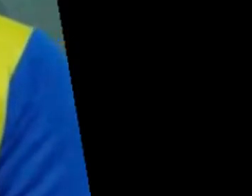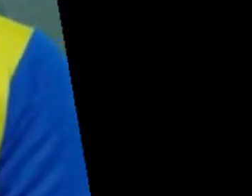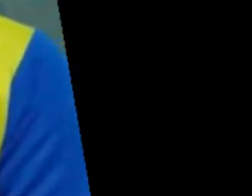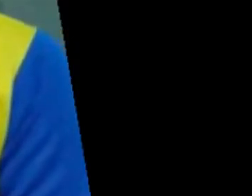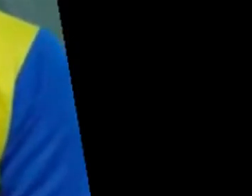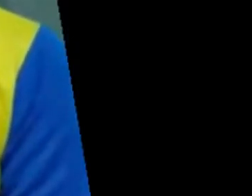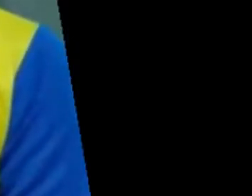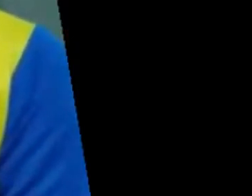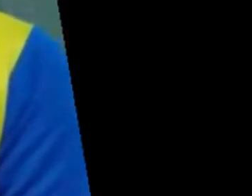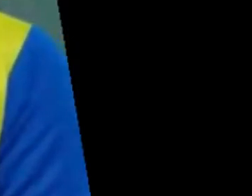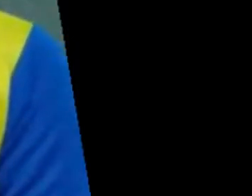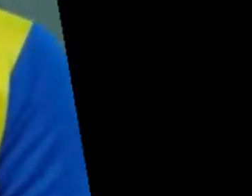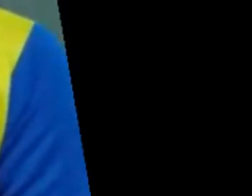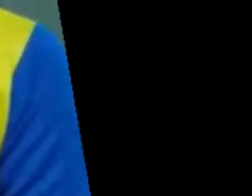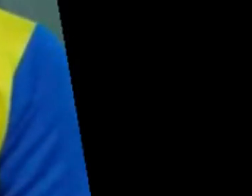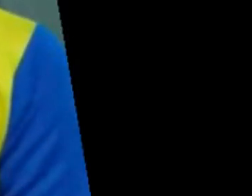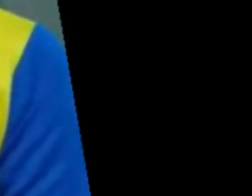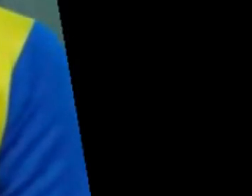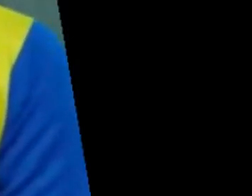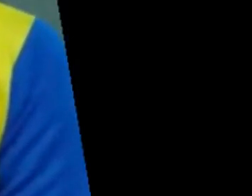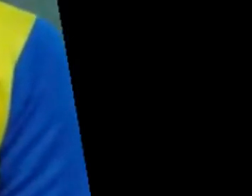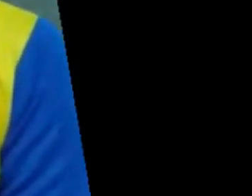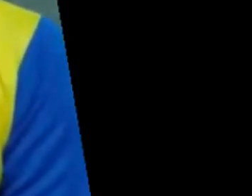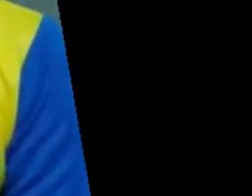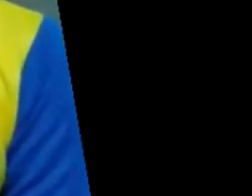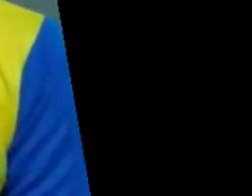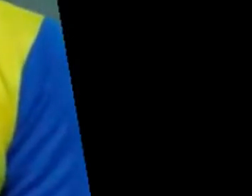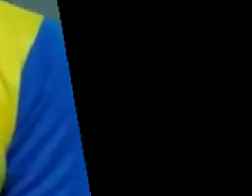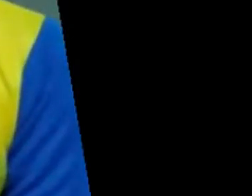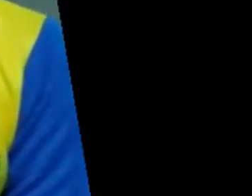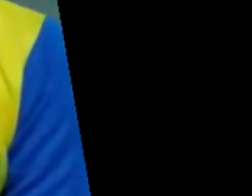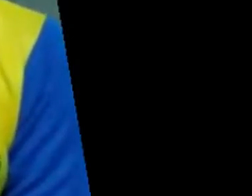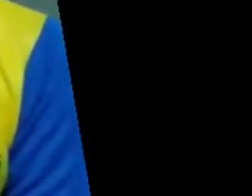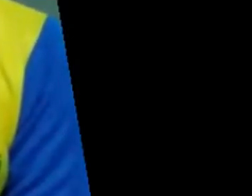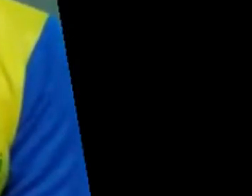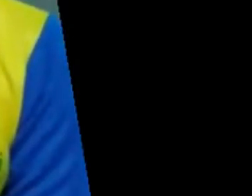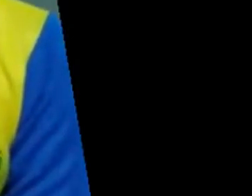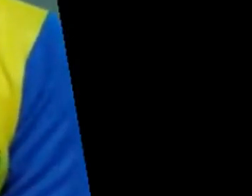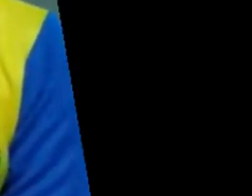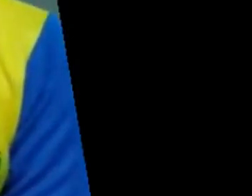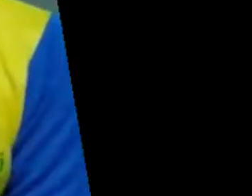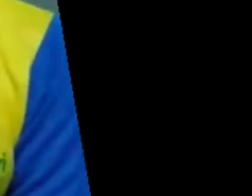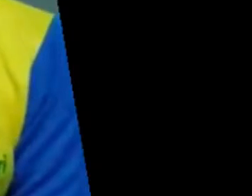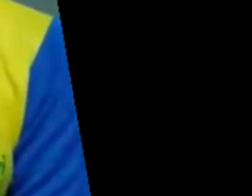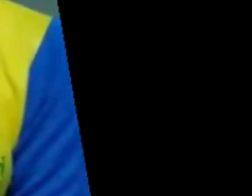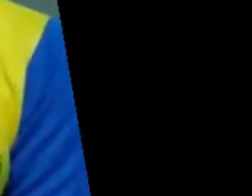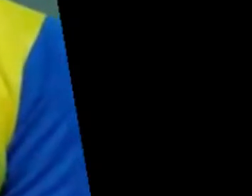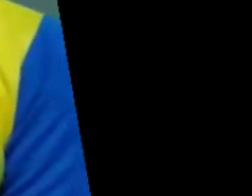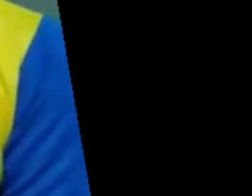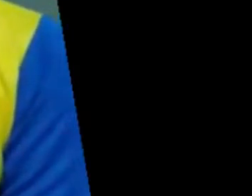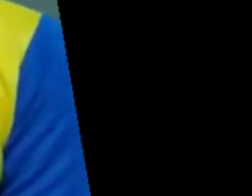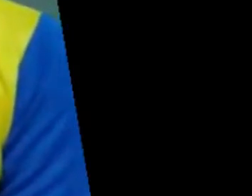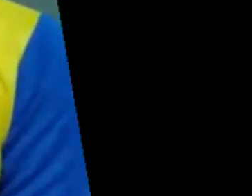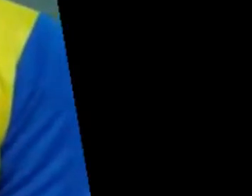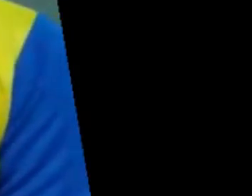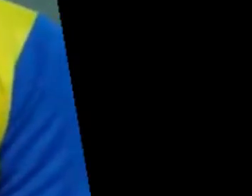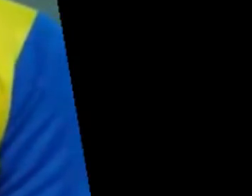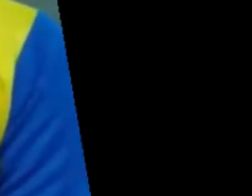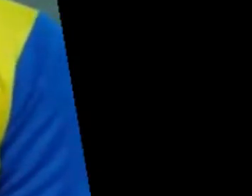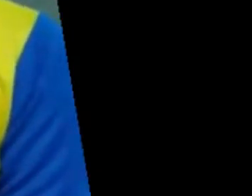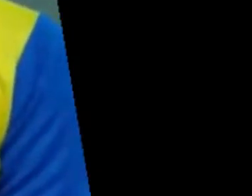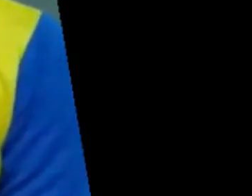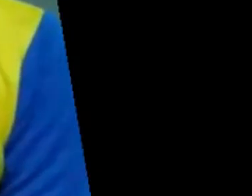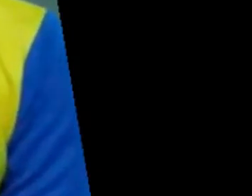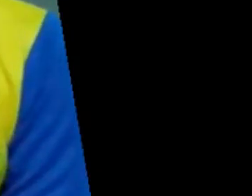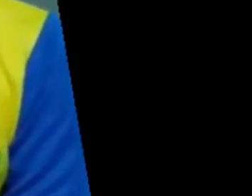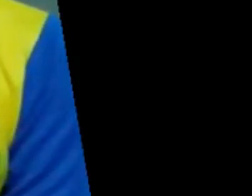A gente vai embora e fica tudo aqui. Os planos que tínhamos, as tarefas de casa, as dívidas